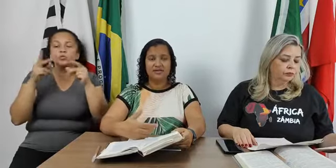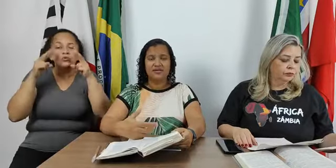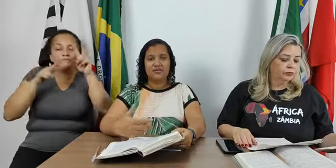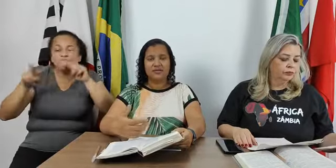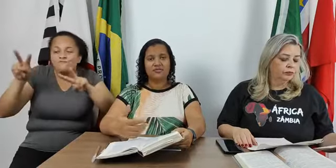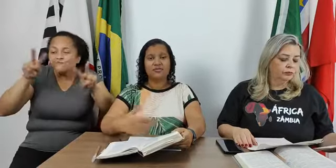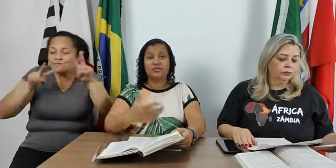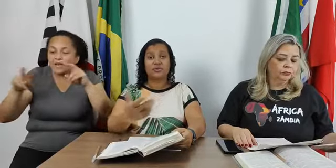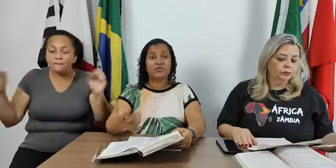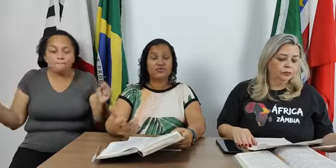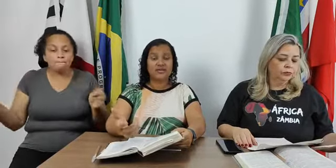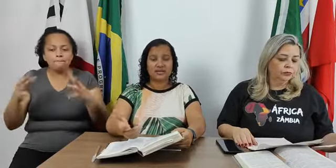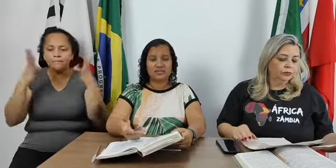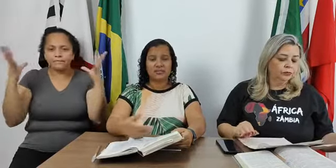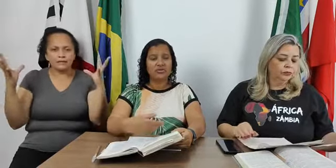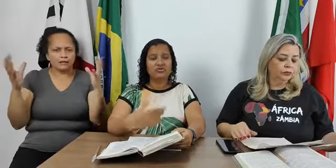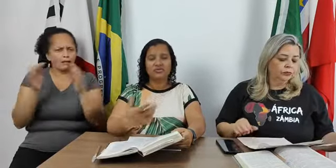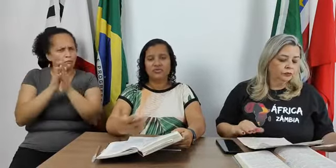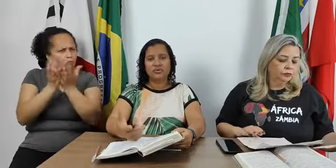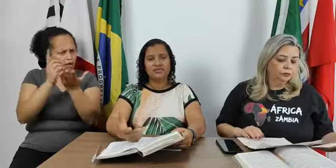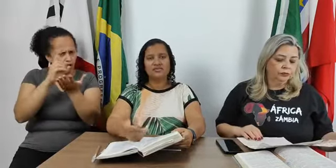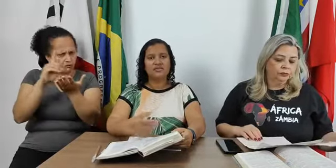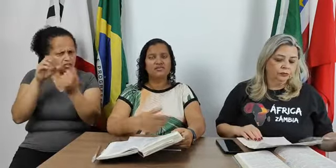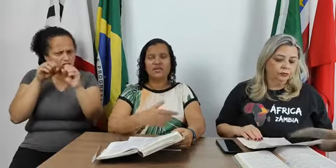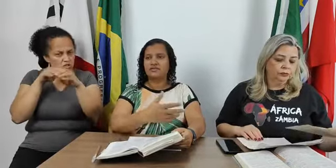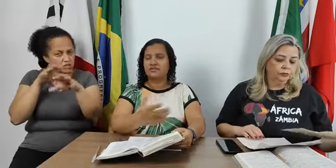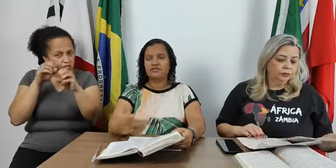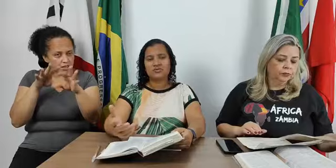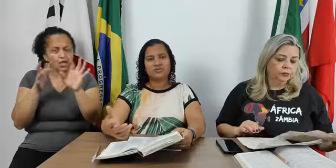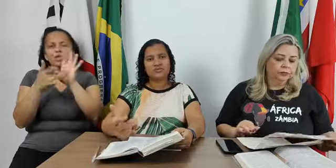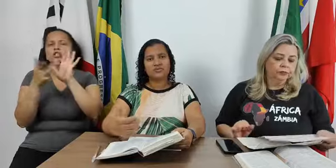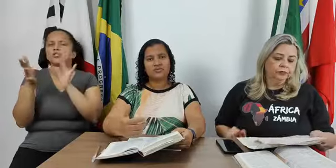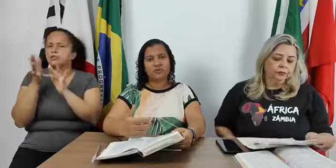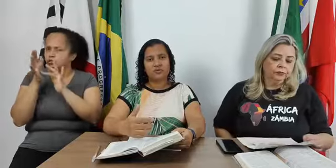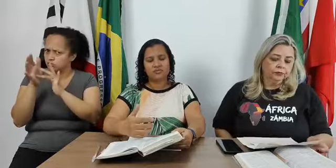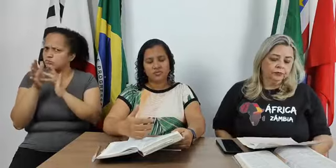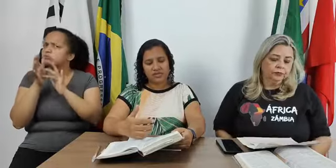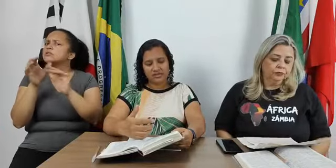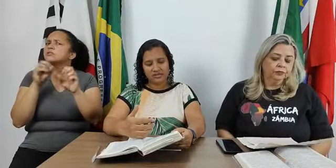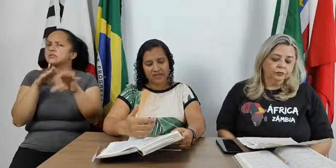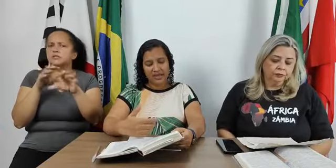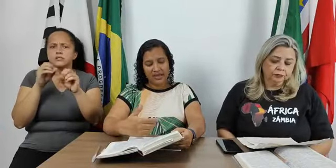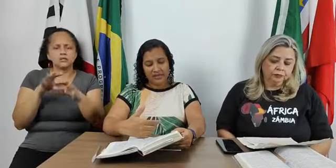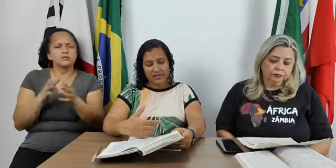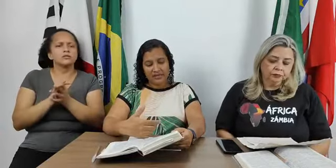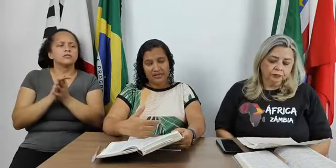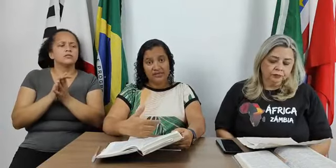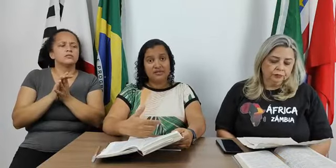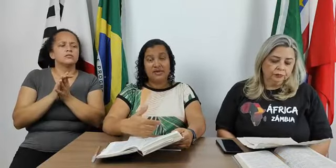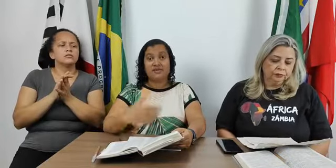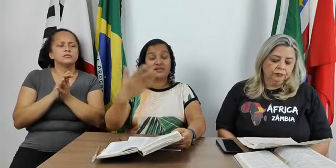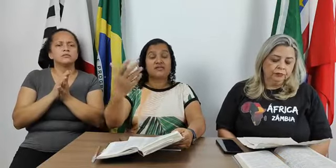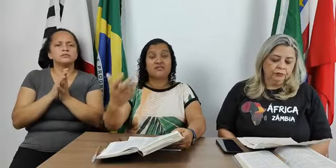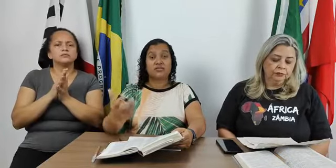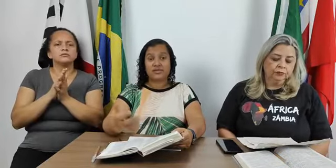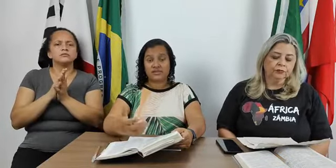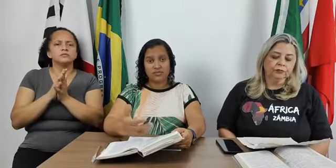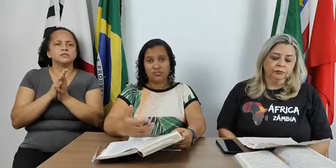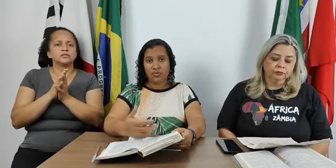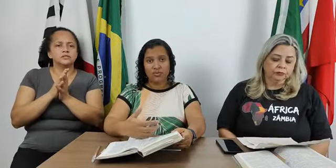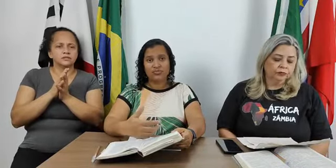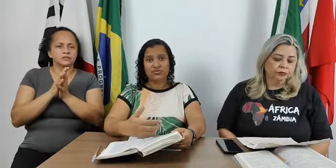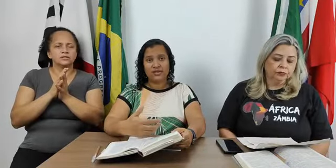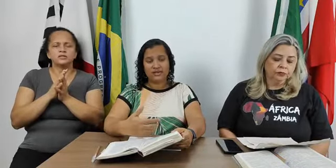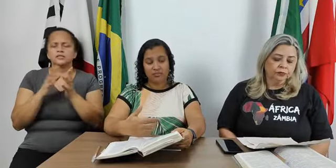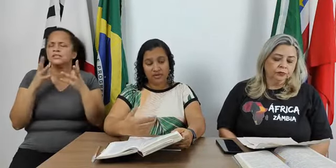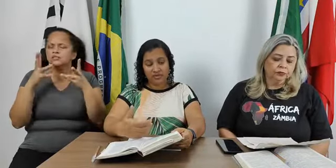né? O Sermão da Montanha, que é muito conhecido, né? E tantas outras histórias bíblicas. E a transfiguração